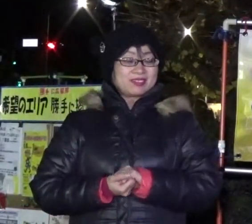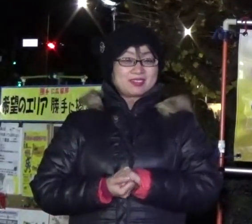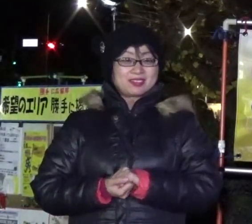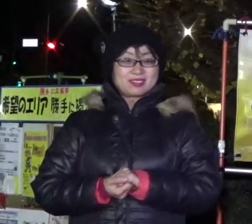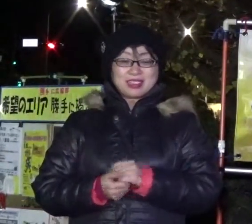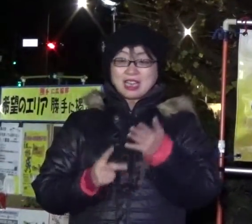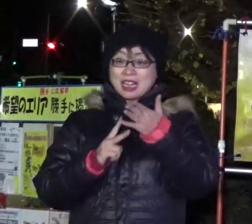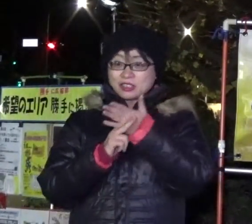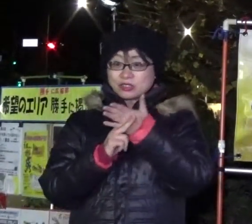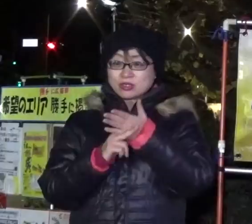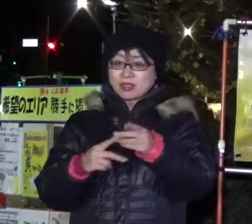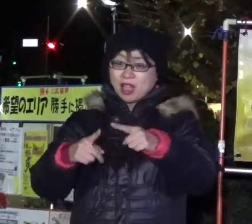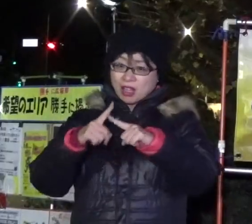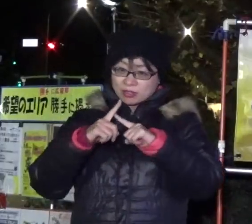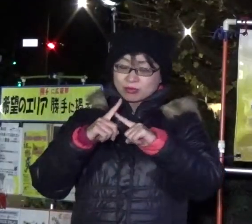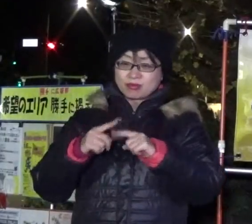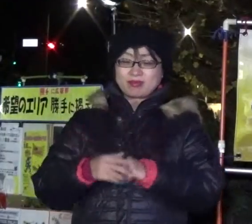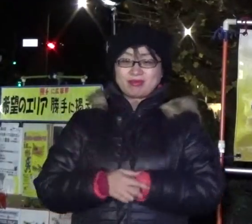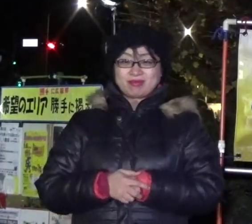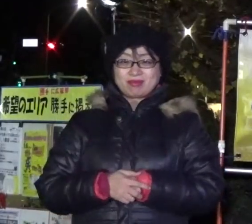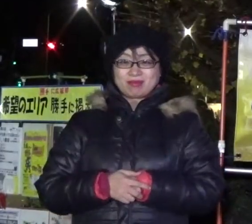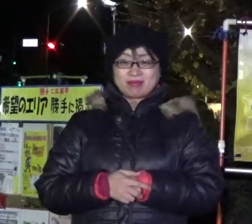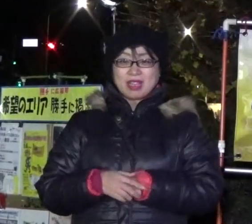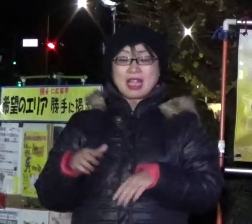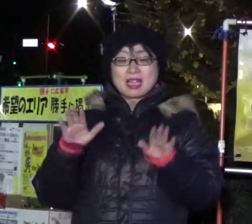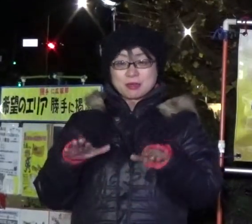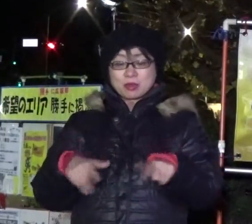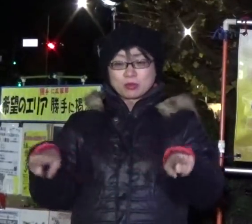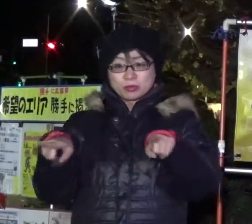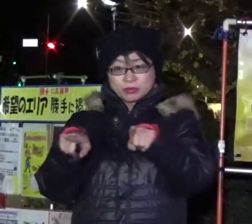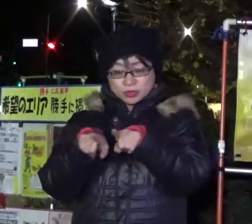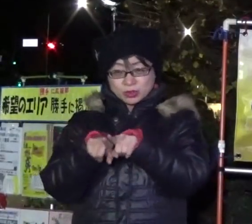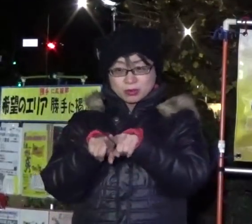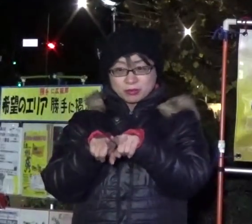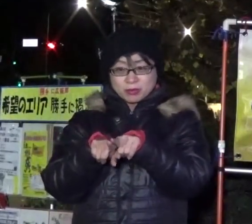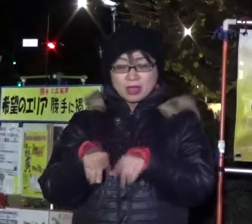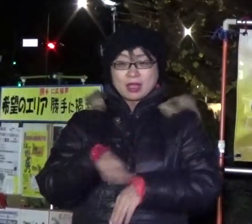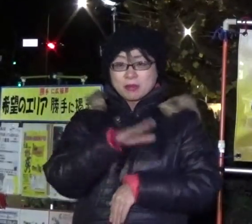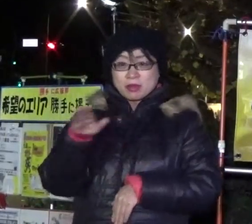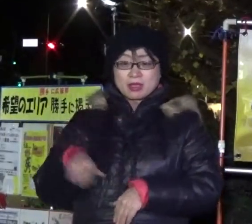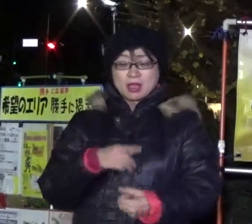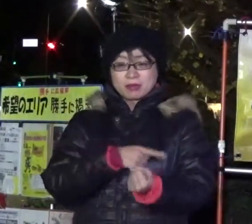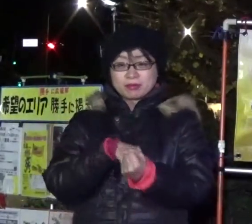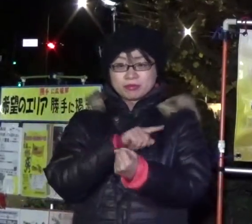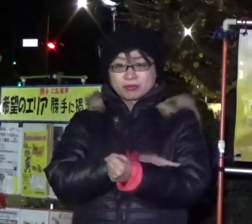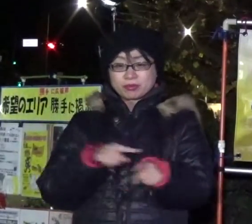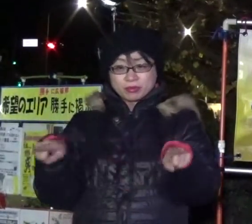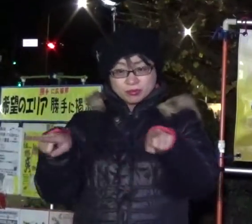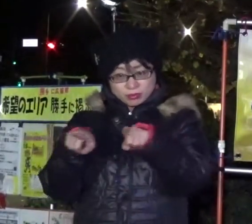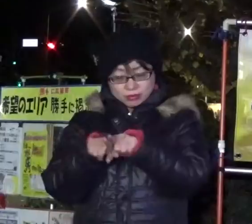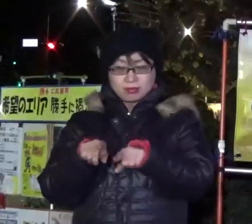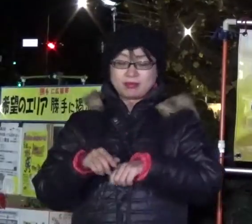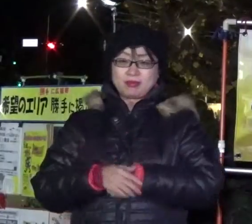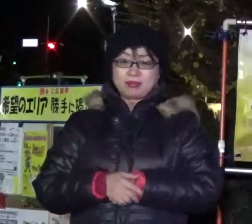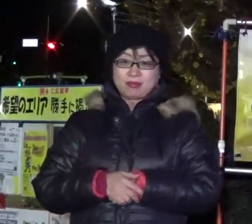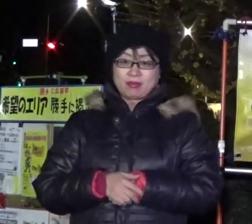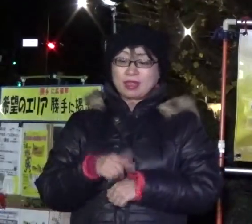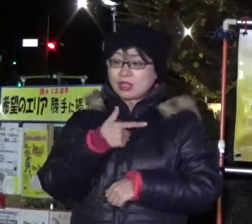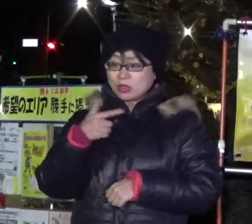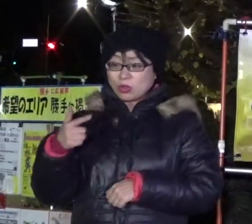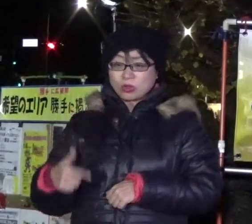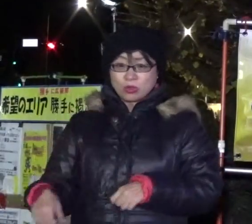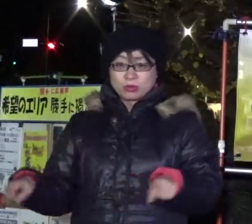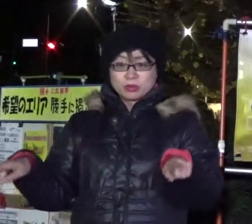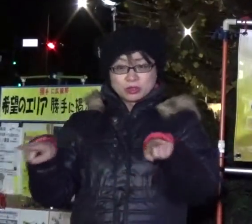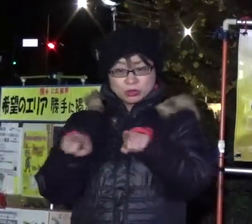列に入れよっていうのが今の統一戦線だ。みんな味方になるよと、味方になるよと、どんなやつも味方になるよ